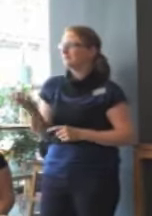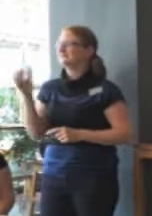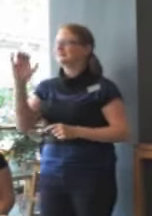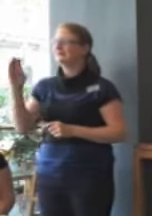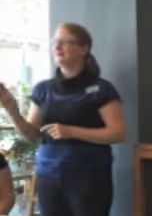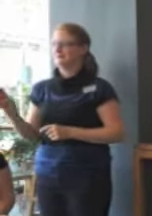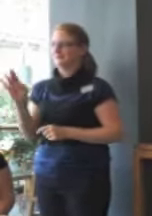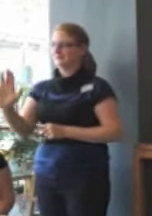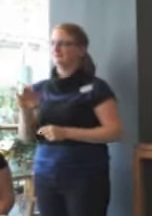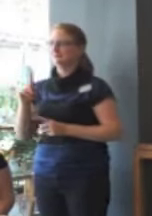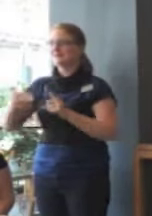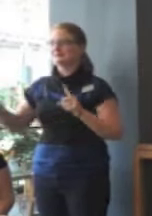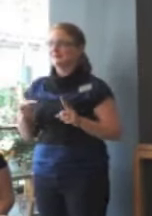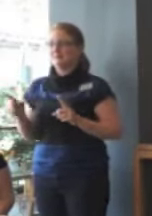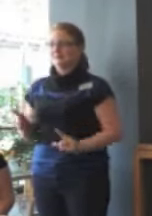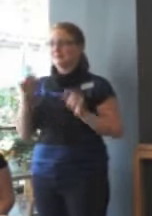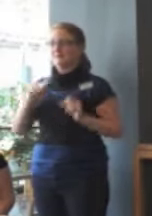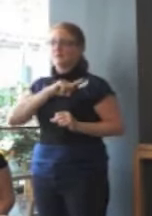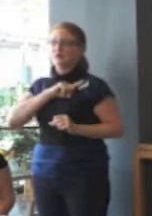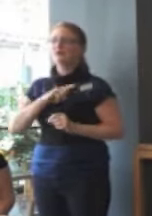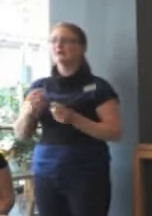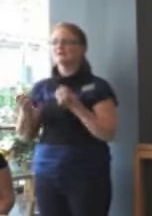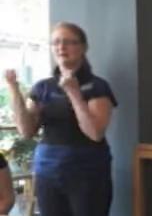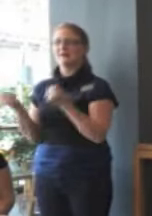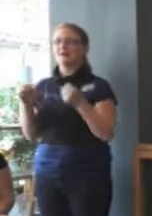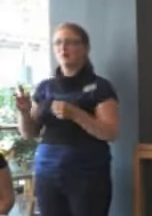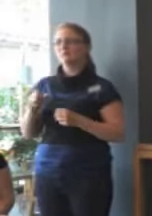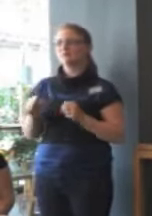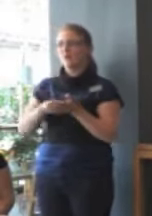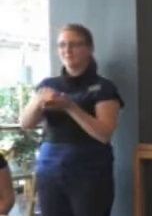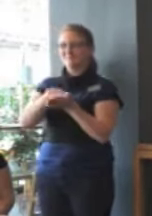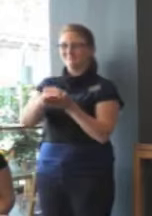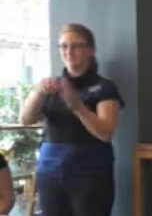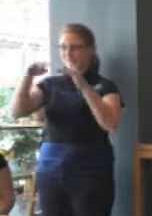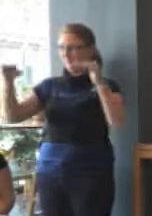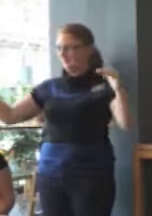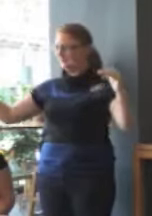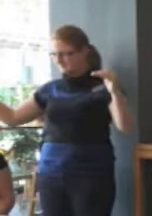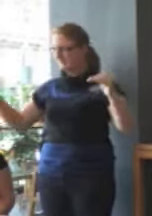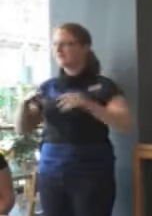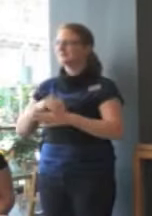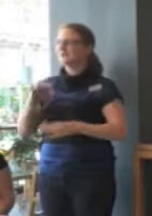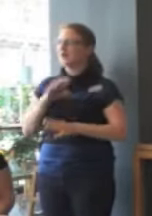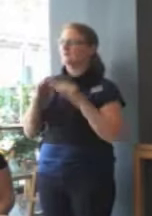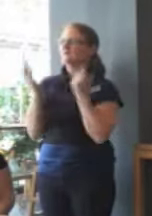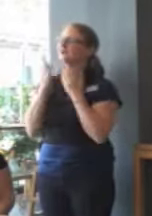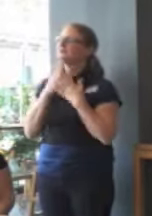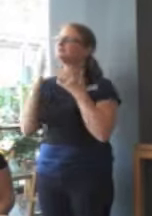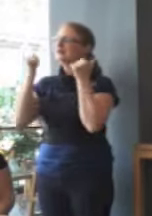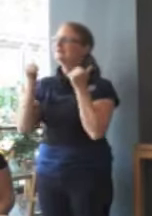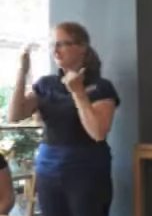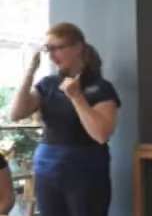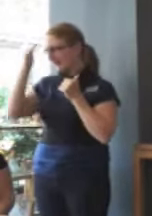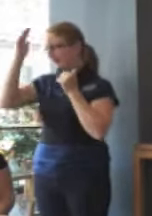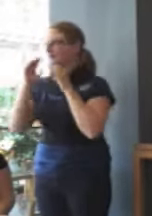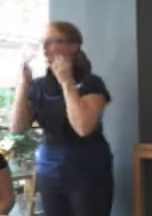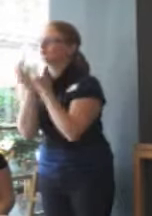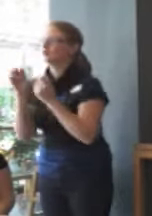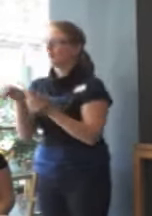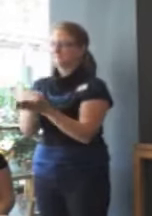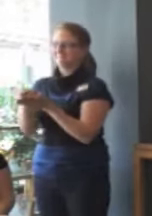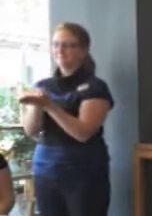mycket spännande. Och jag tror att skulle man göra en ranking så skulle Sverige ha världens bästa äldreomsorg. Men det finns ju